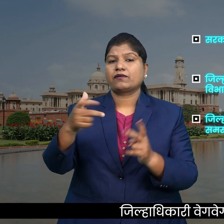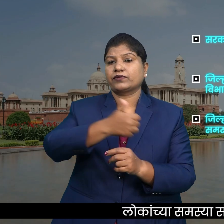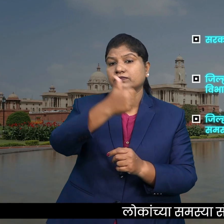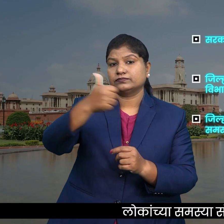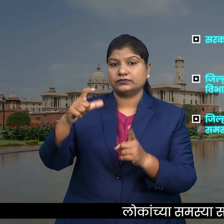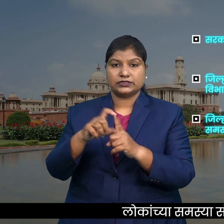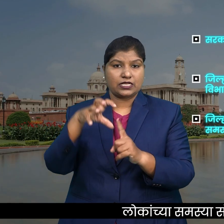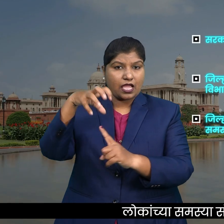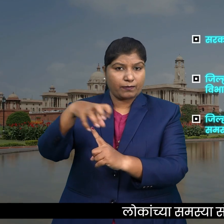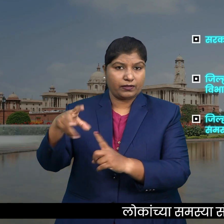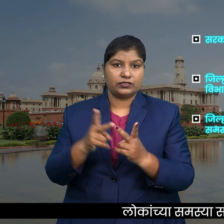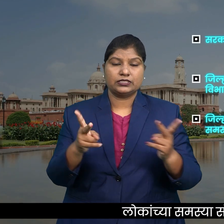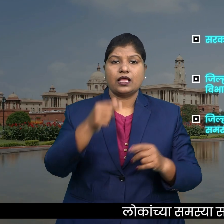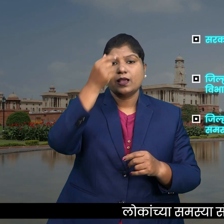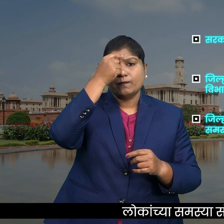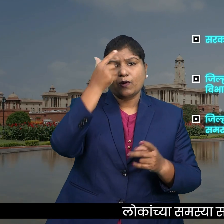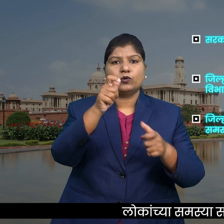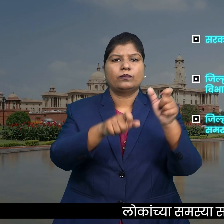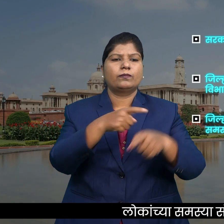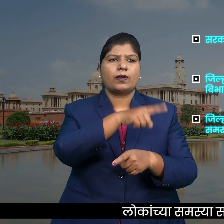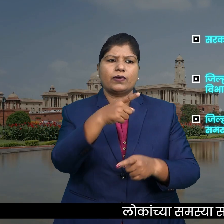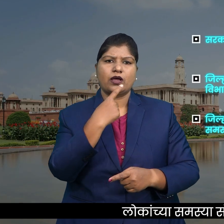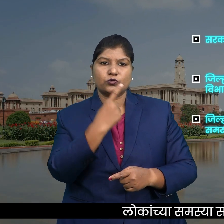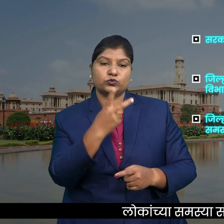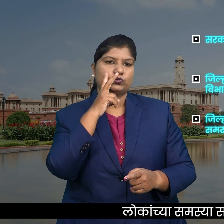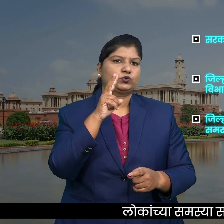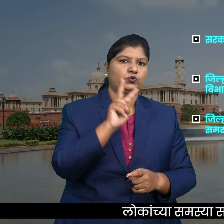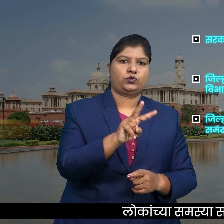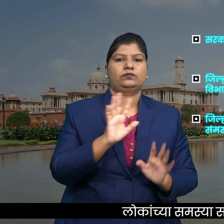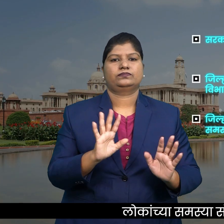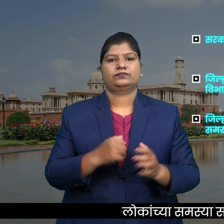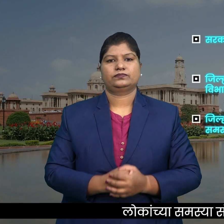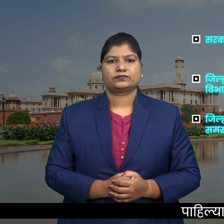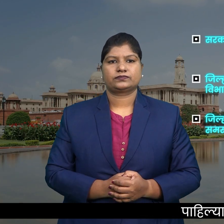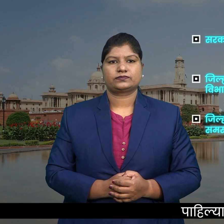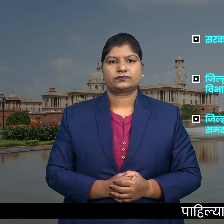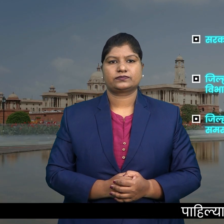प्रमुखांना लोकांच्या समस्या सोडवण्यासाठी निर्देश देतात.